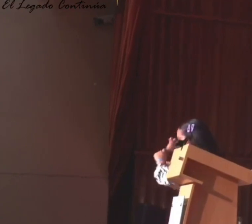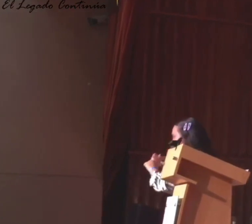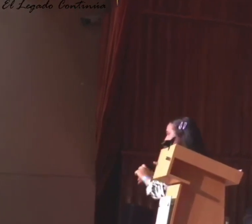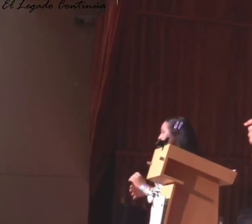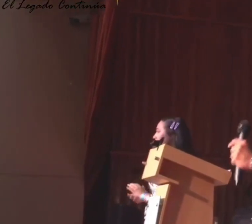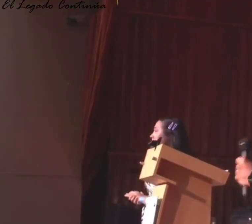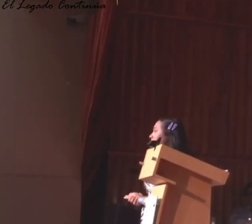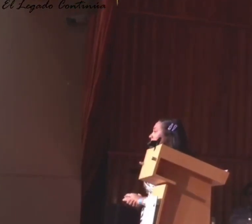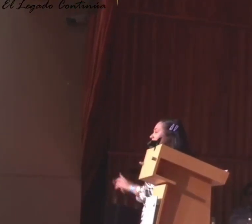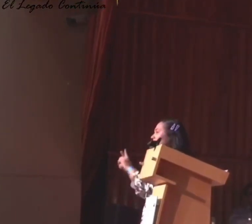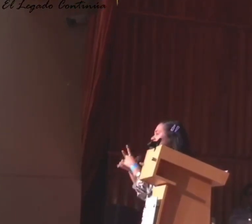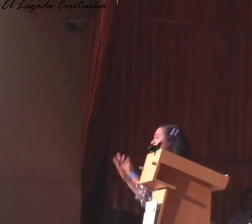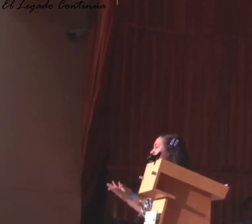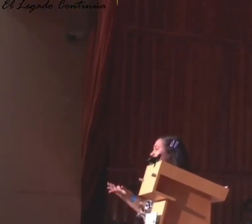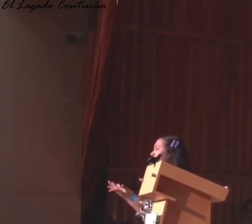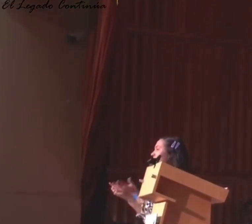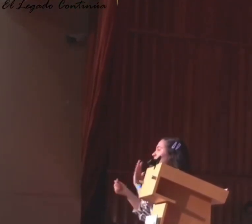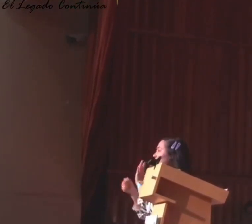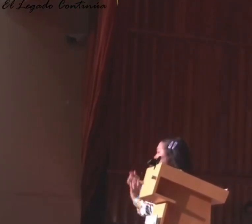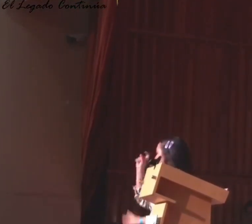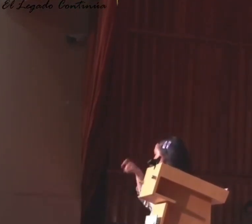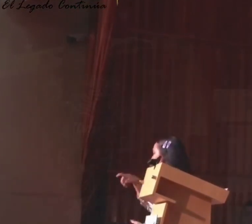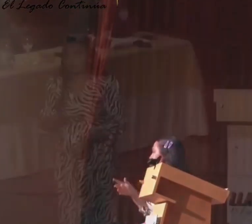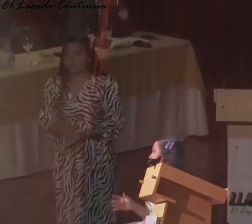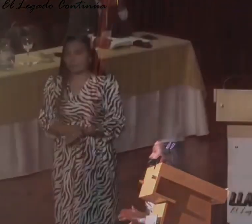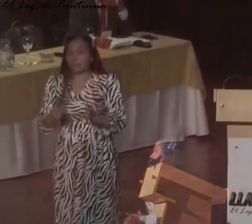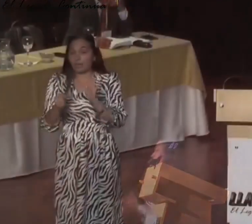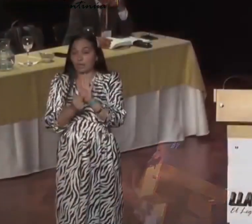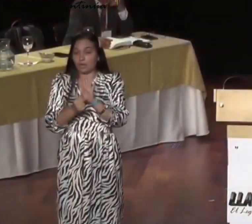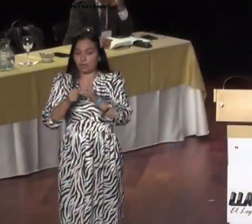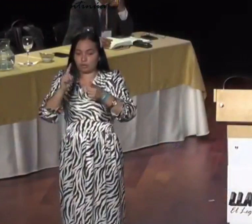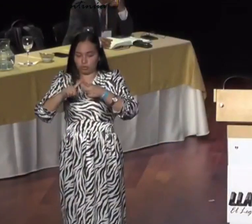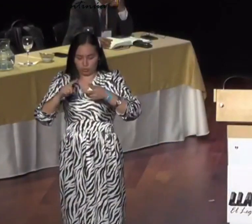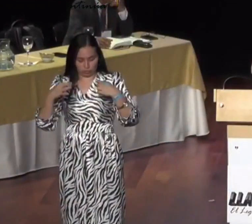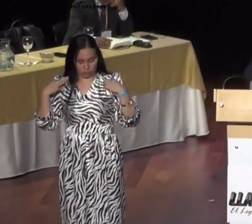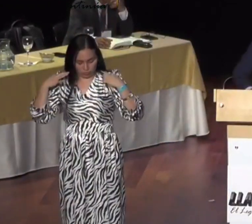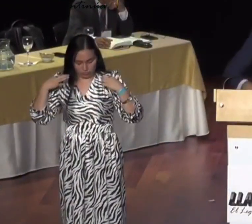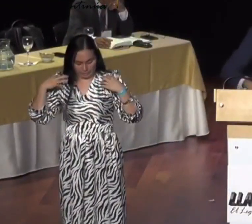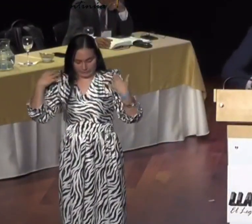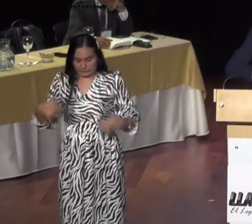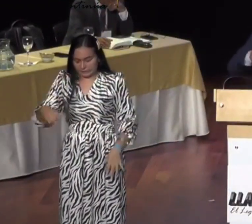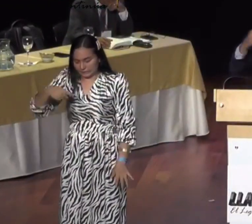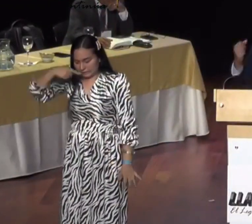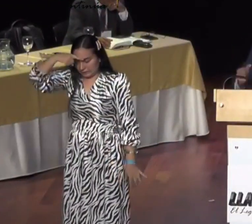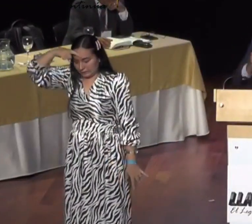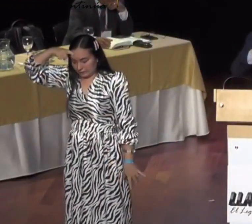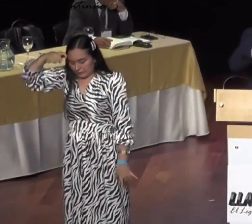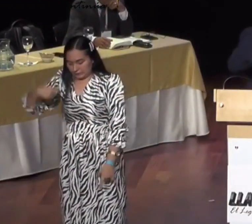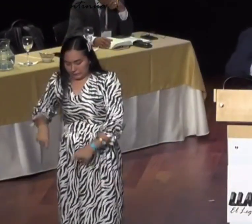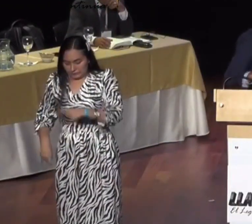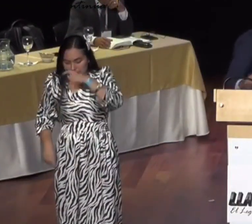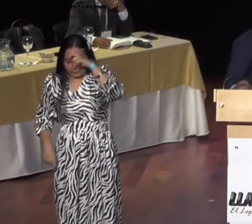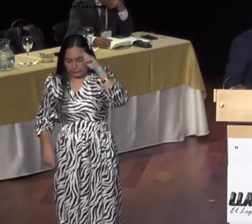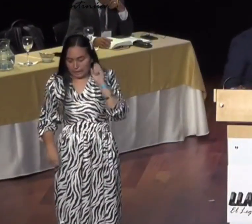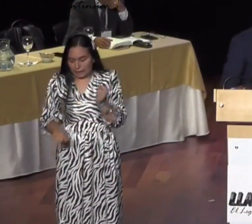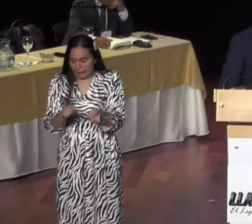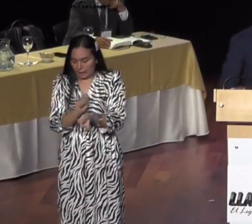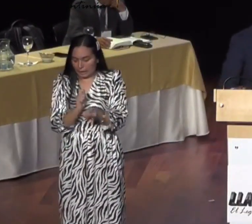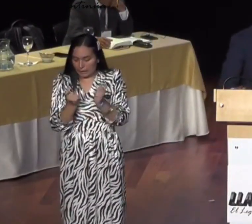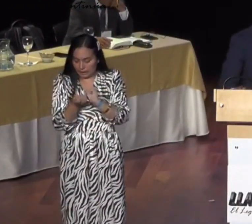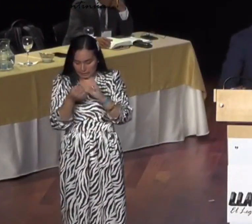Y tocaba y tocaba. Yo me llevaba dos mudas porque sudaba y me tocaba cambiarme en el baño de la